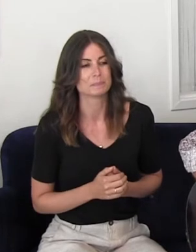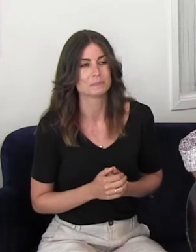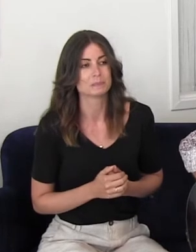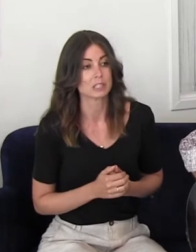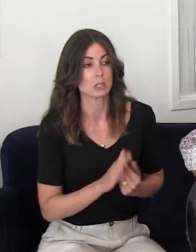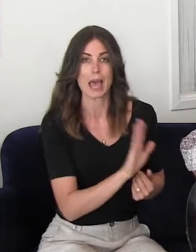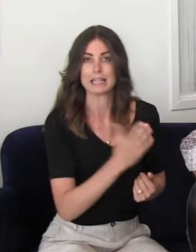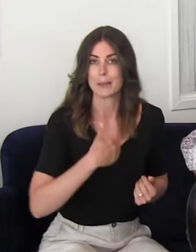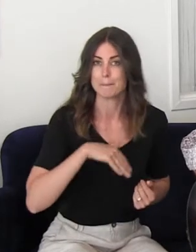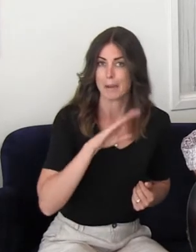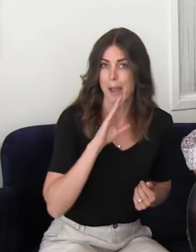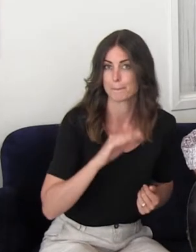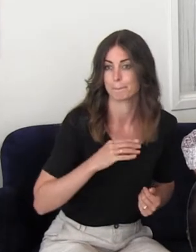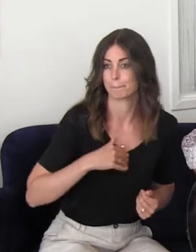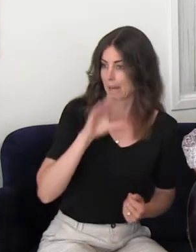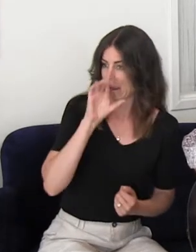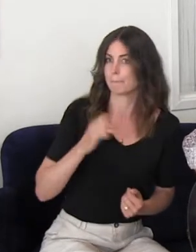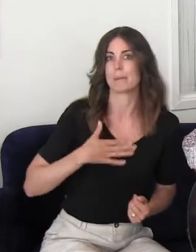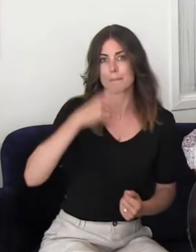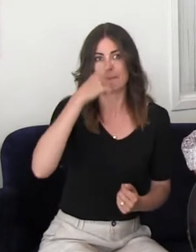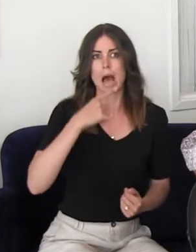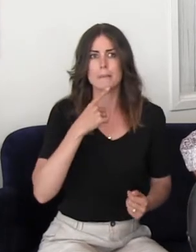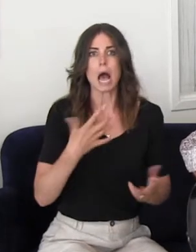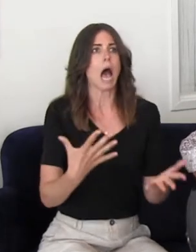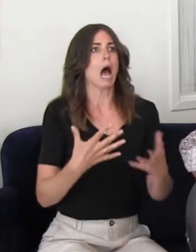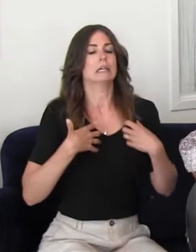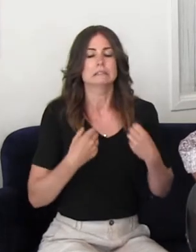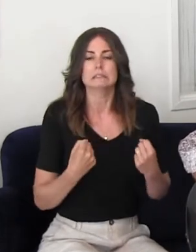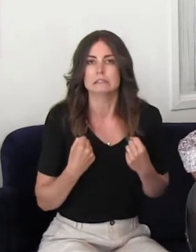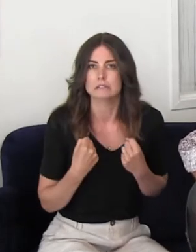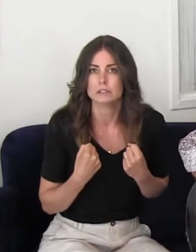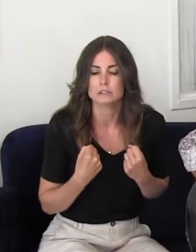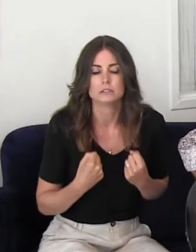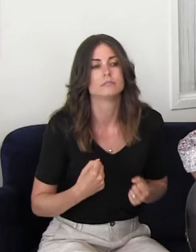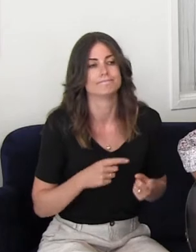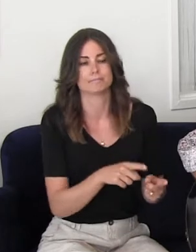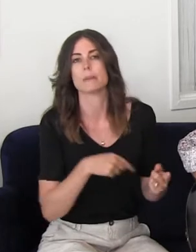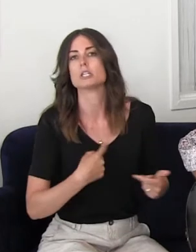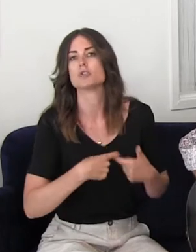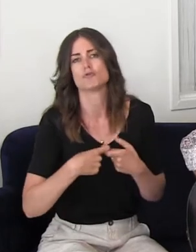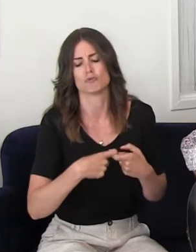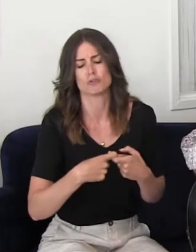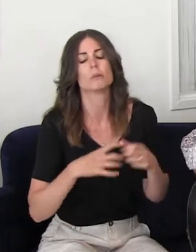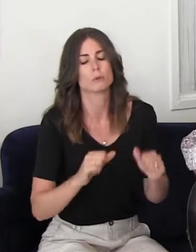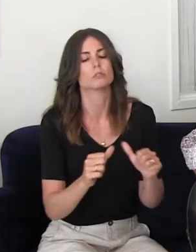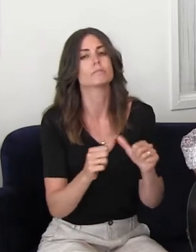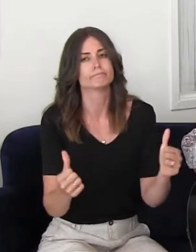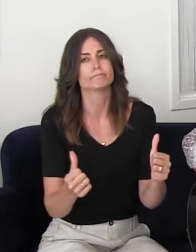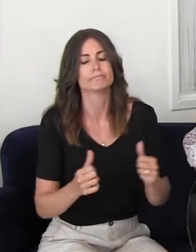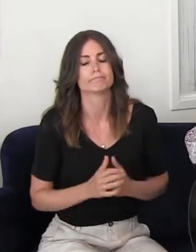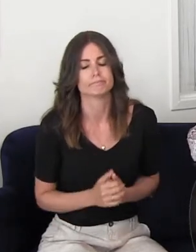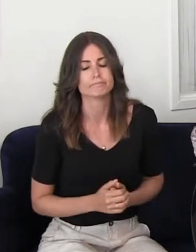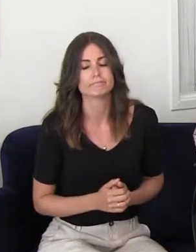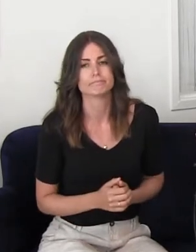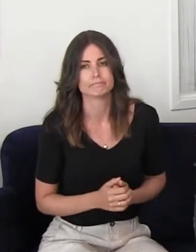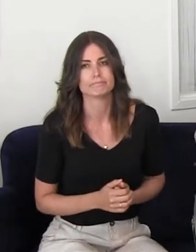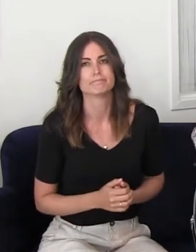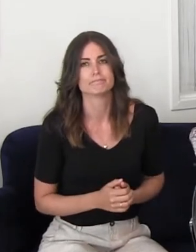När hennes mor fick se min far så strömde hon upp en tjut. Linnea var min syster, så fick vi göra slut.